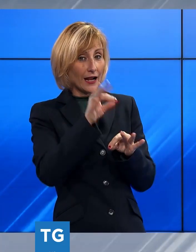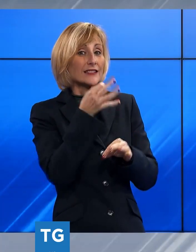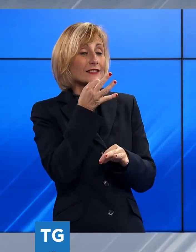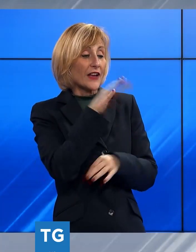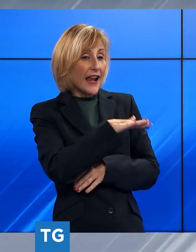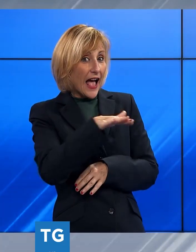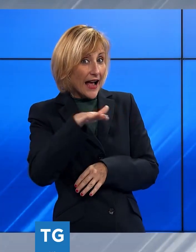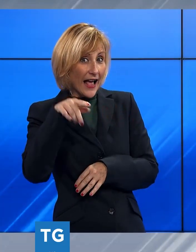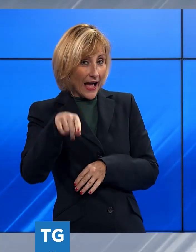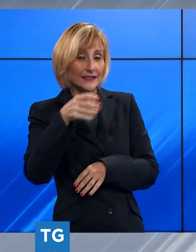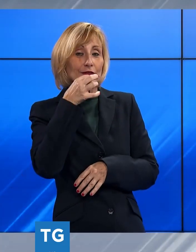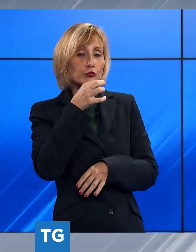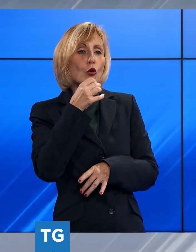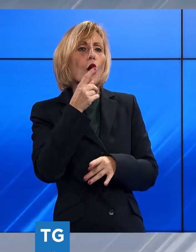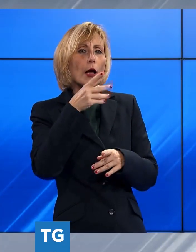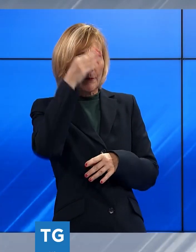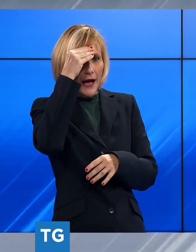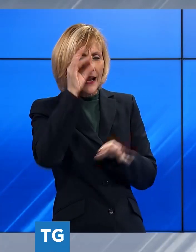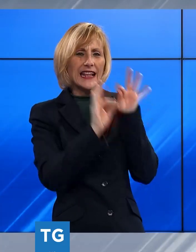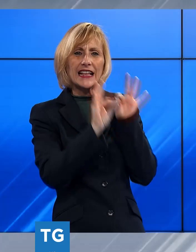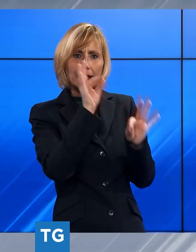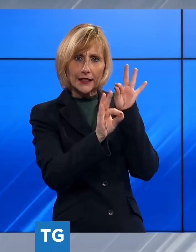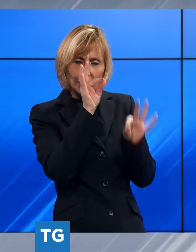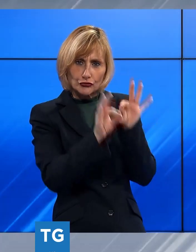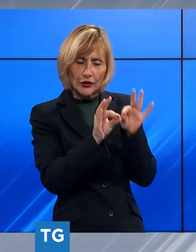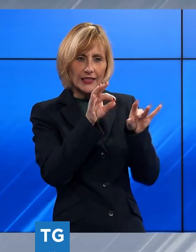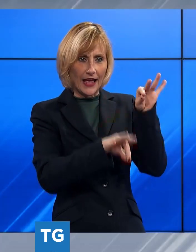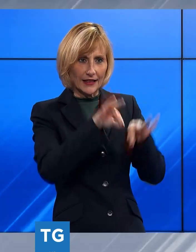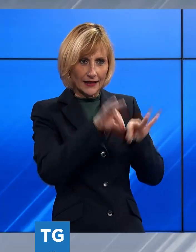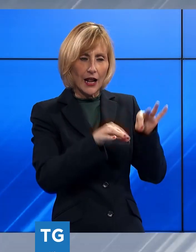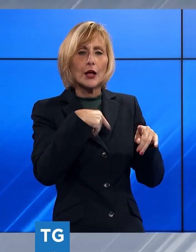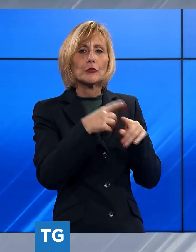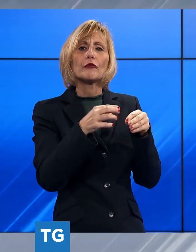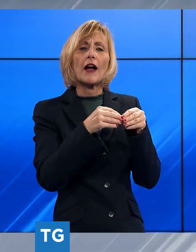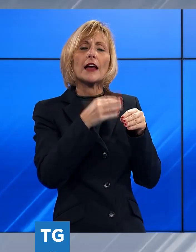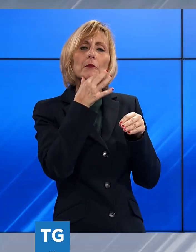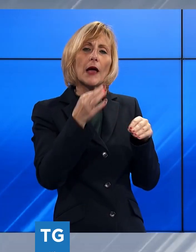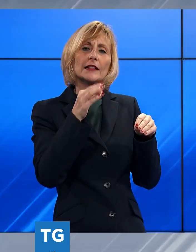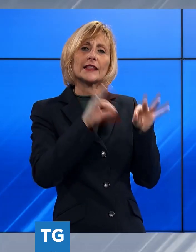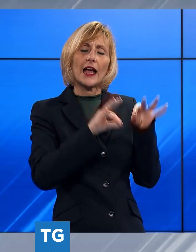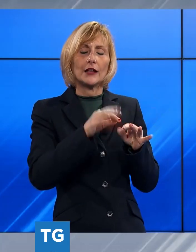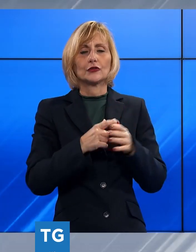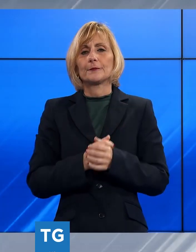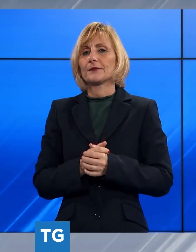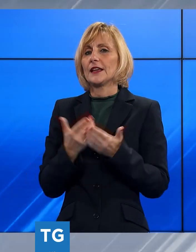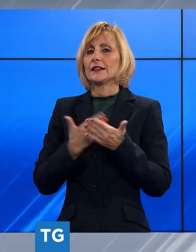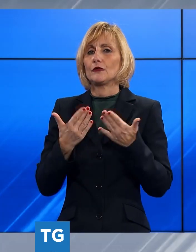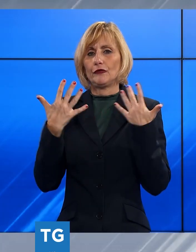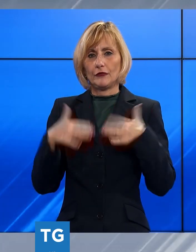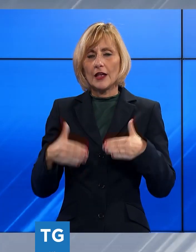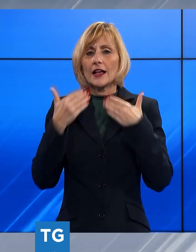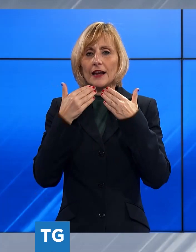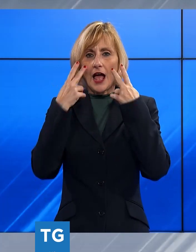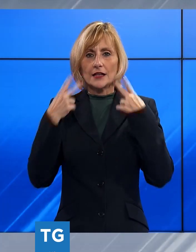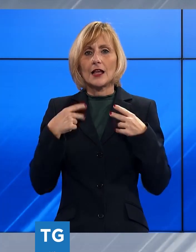di imparare a fare i critici teatrali fare recensioni e praticare il nostro bel teatro è tutto adesso Un breve